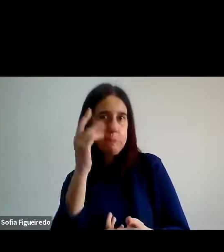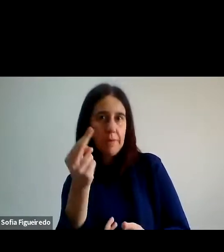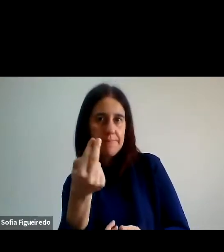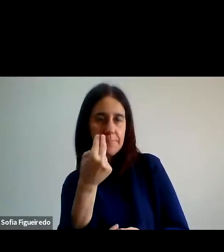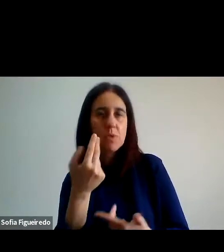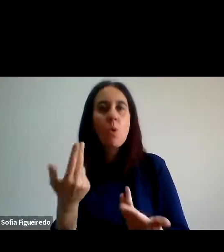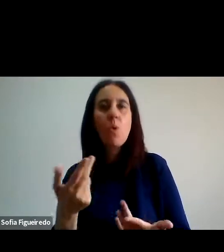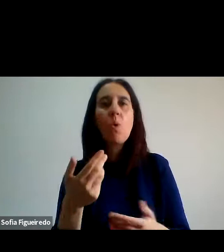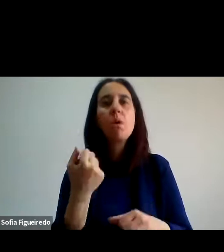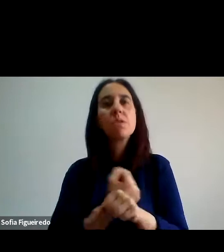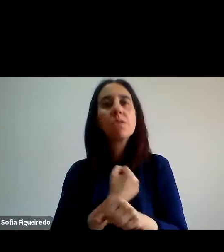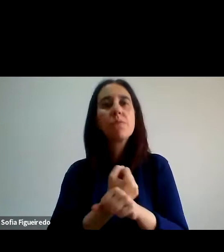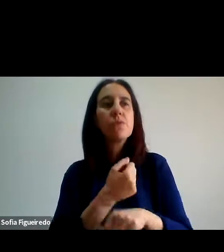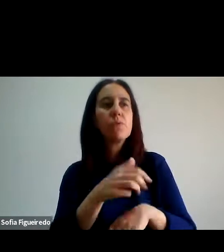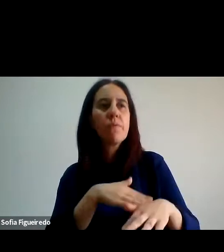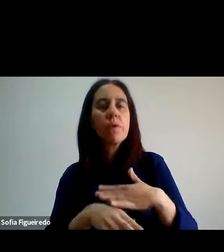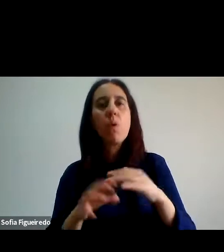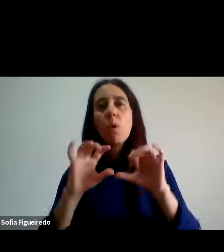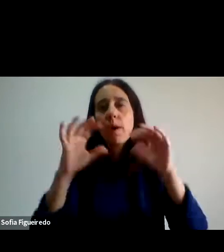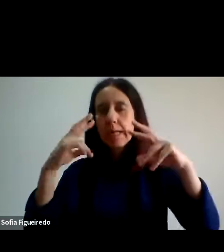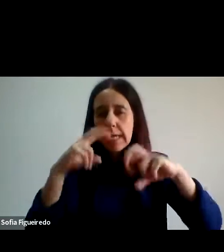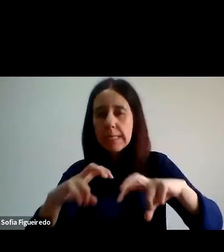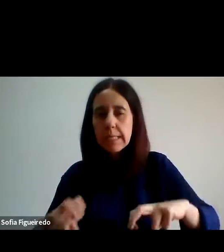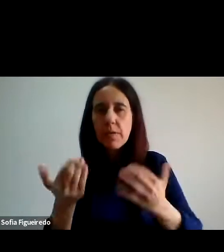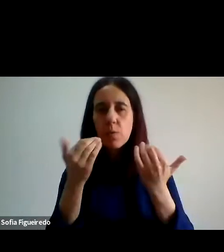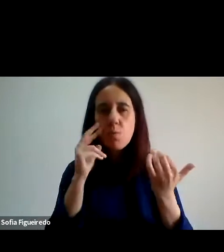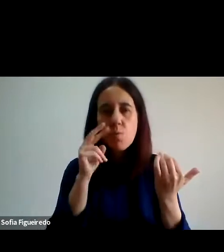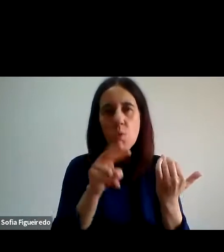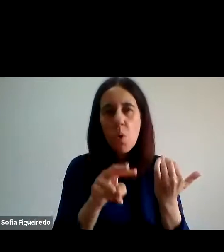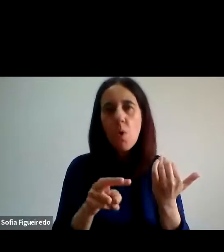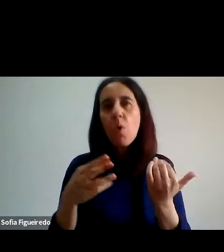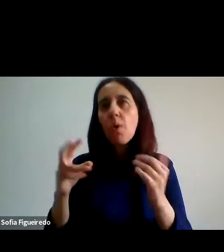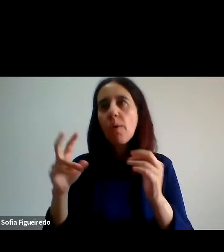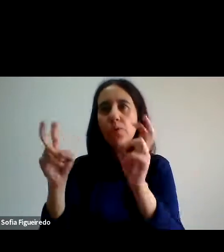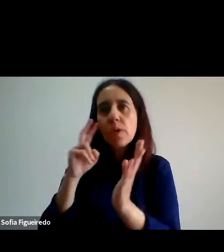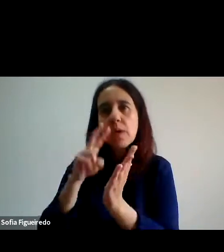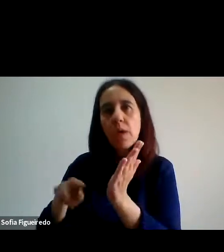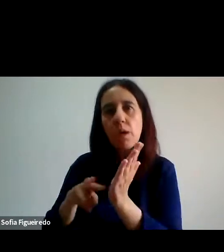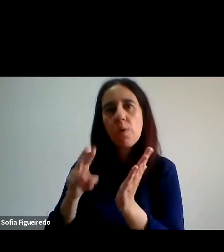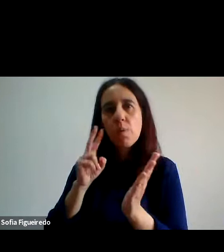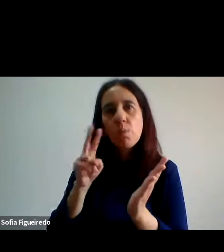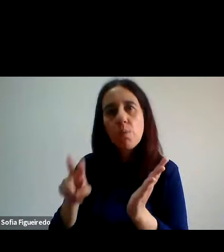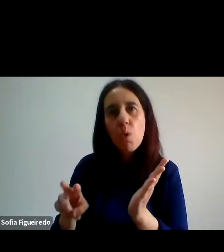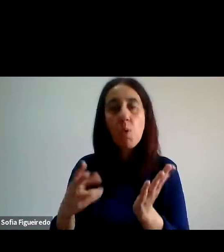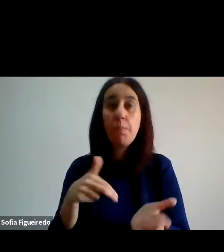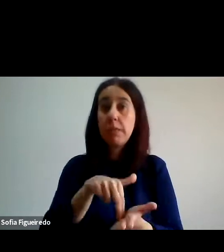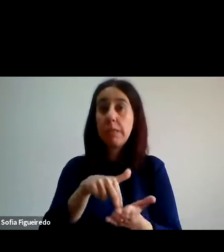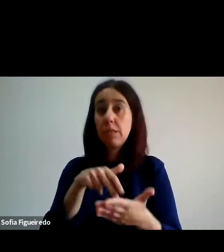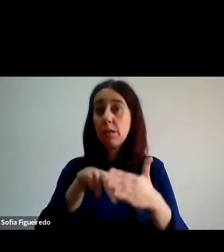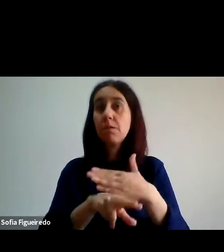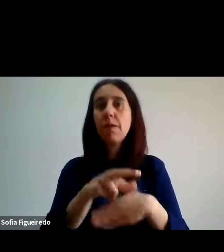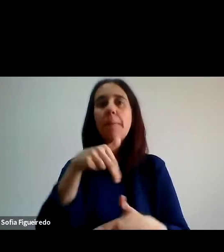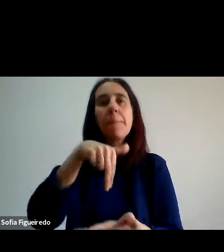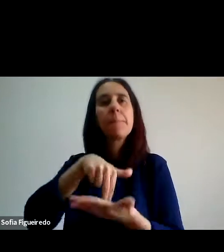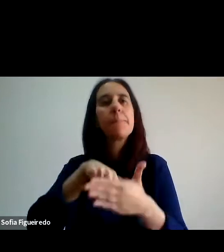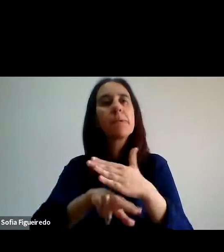serviço, porque pesquisaram na net determinada informação, porque leram sobre determinado assunto, podem ir também presencialmente, e presencialmente é preciso